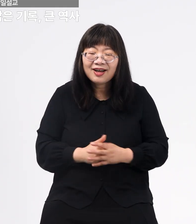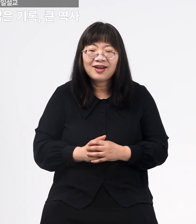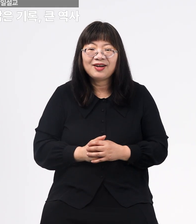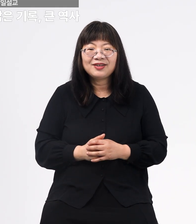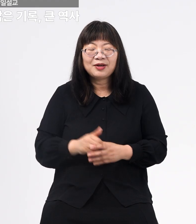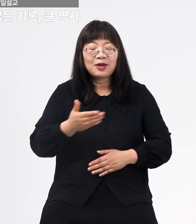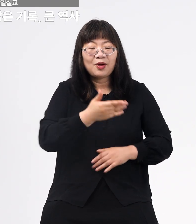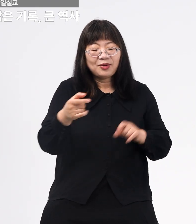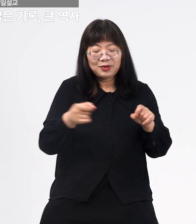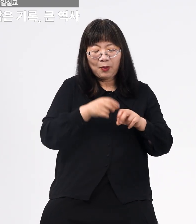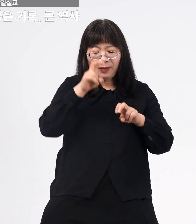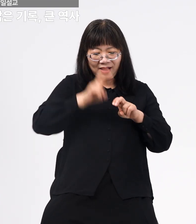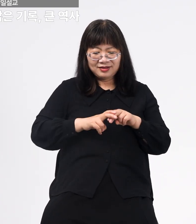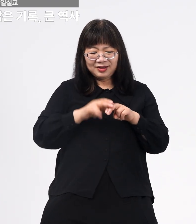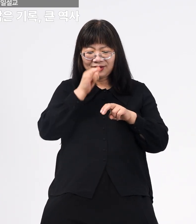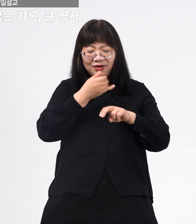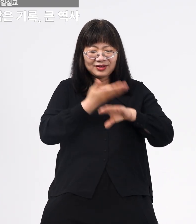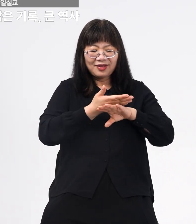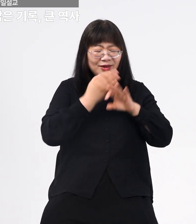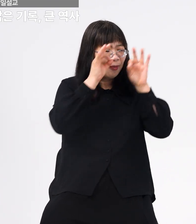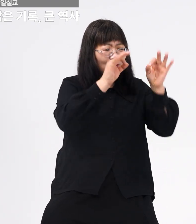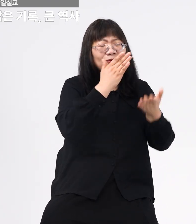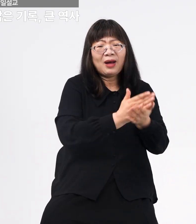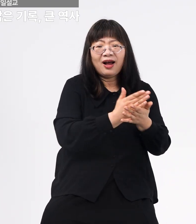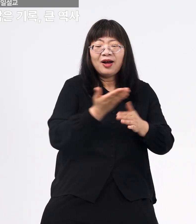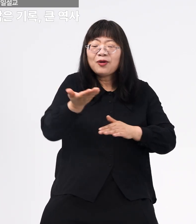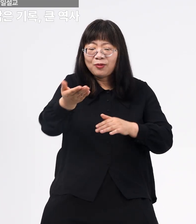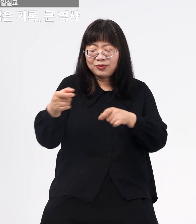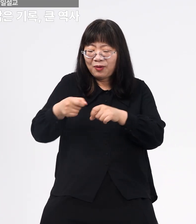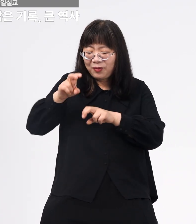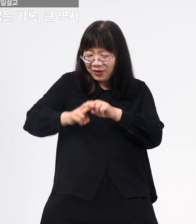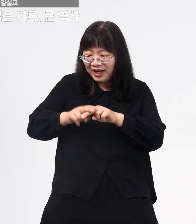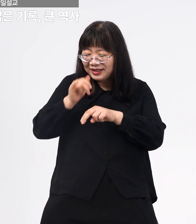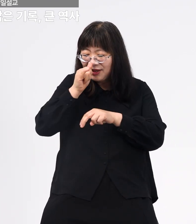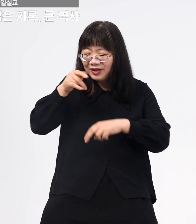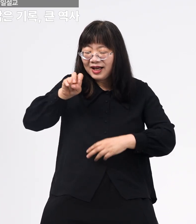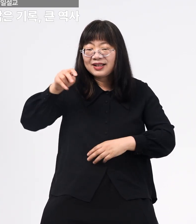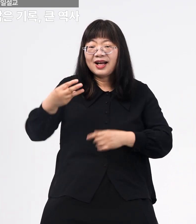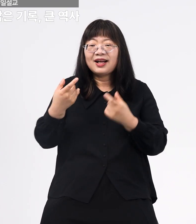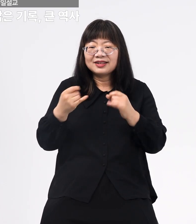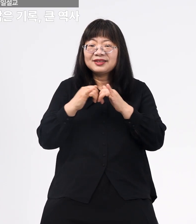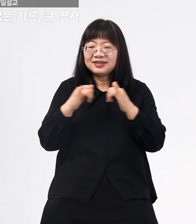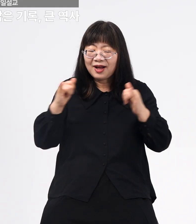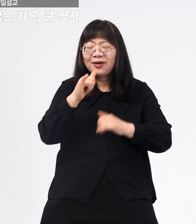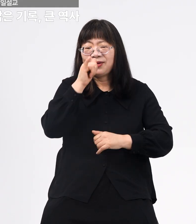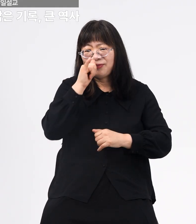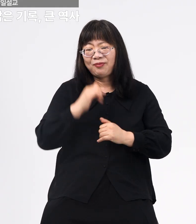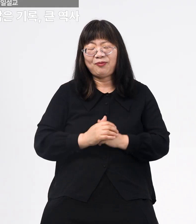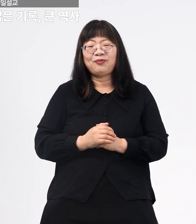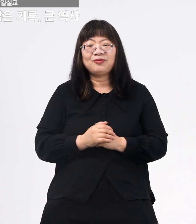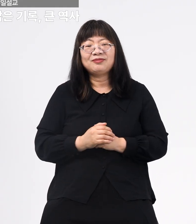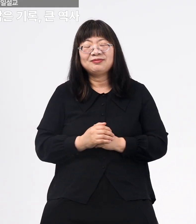여러분 옆에 앉았어요. 옆에 딴 데 보지 마시고 삼갈 같은 사람들 한번 보세요.